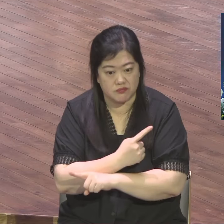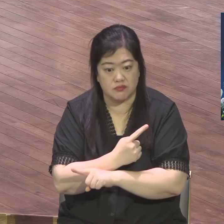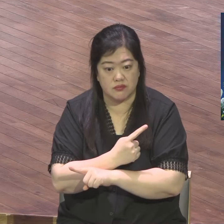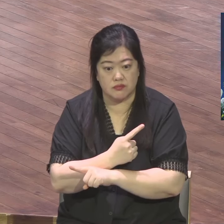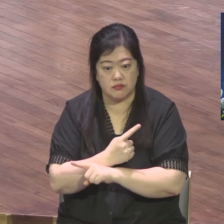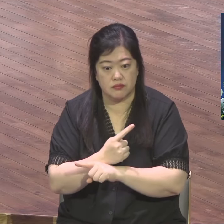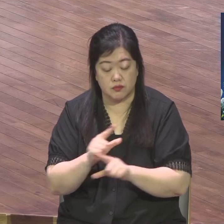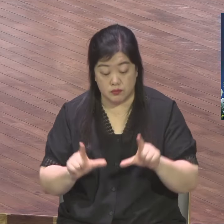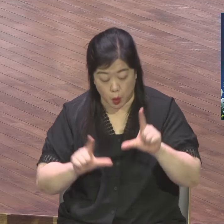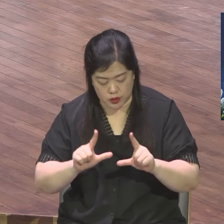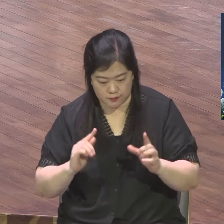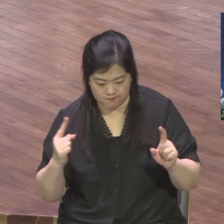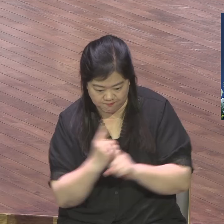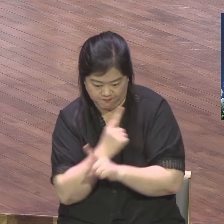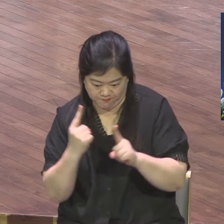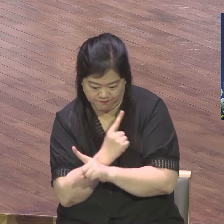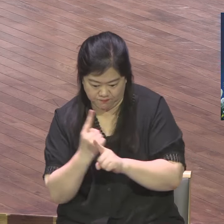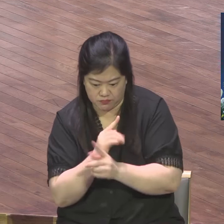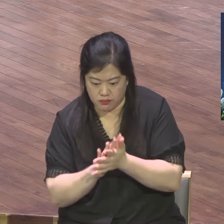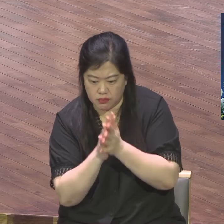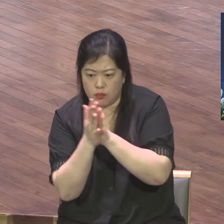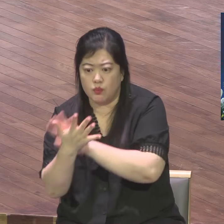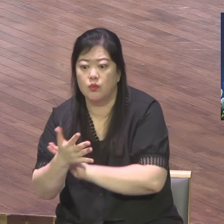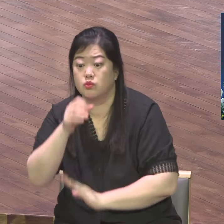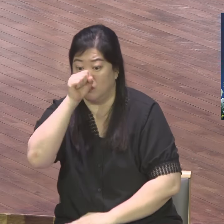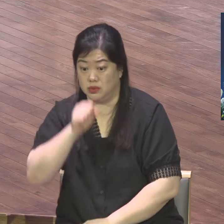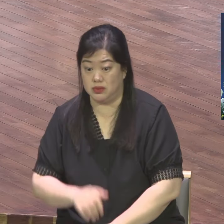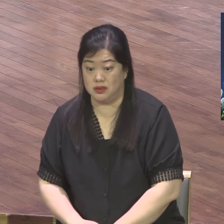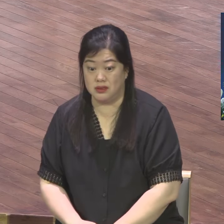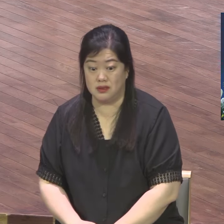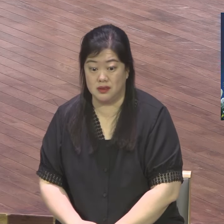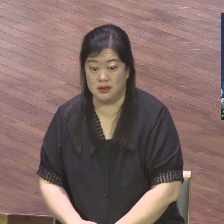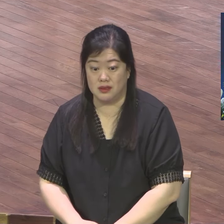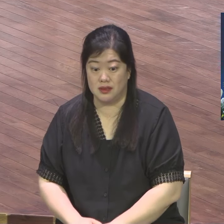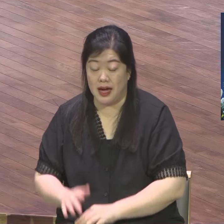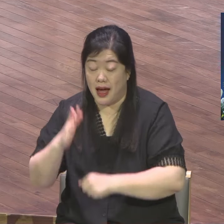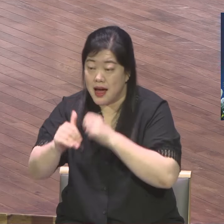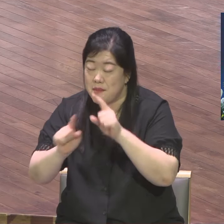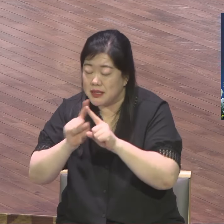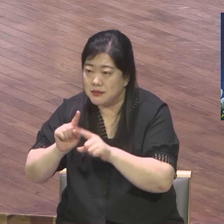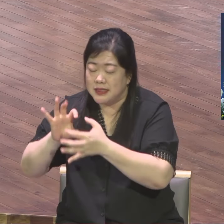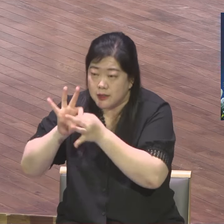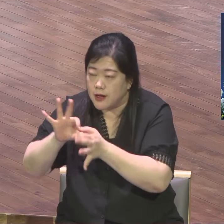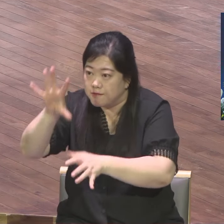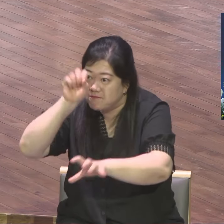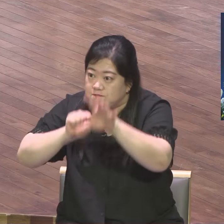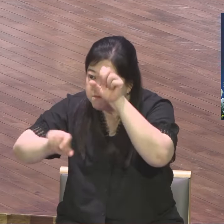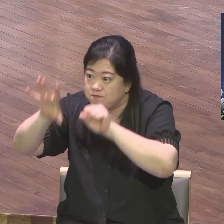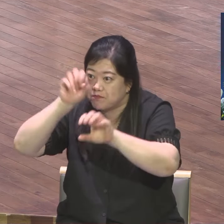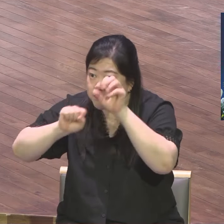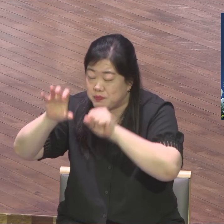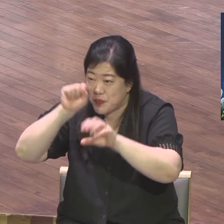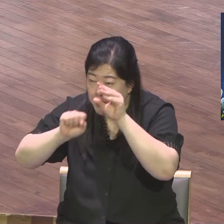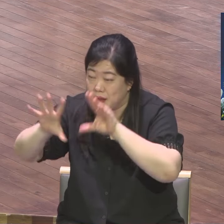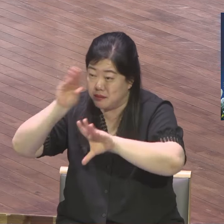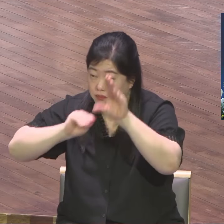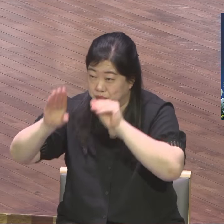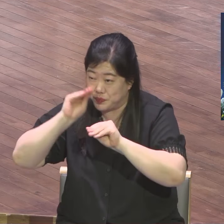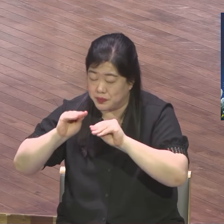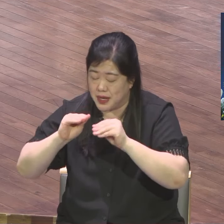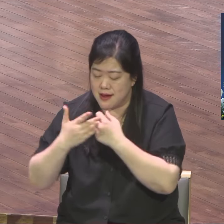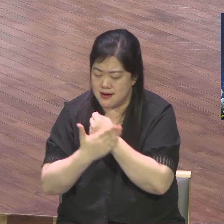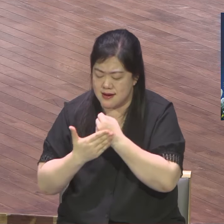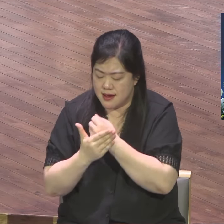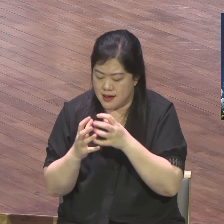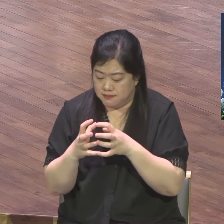자기 삶을 통제할 만큼 말씀이 살아있어야 돼. 그게 말씀의 망대예요. 아멘. 말씀이